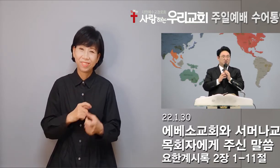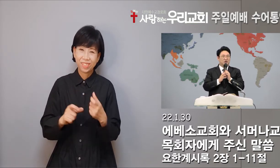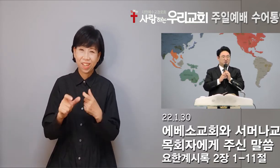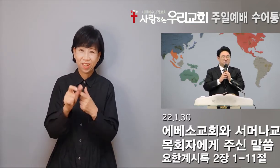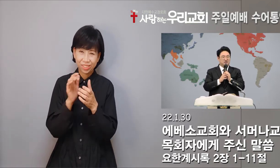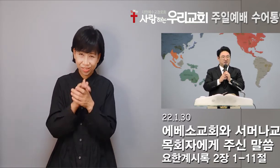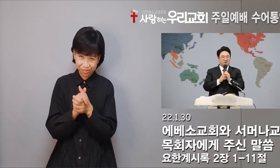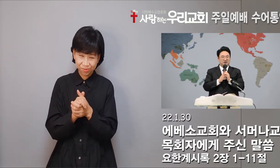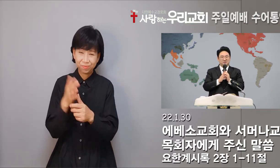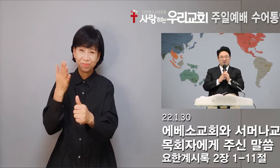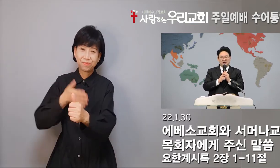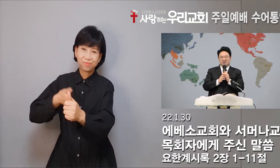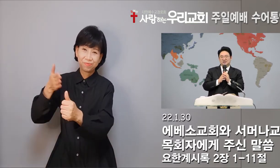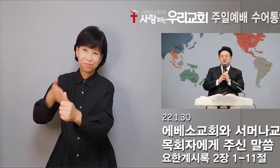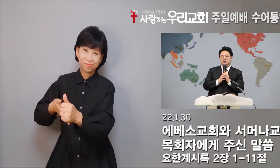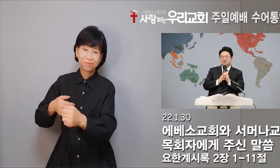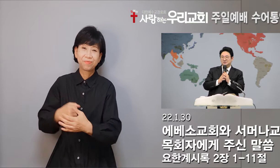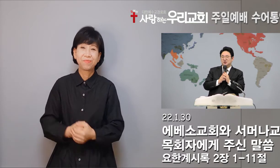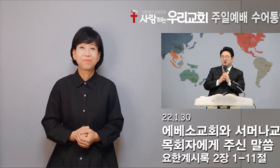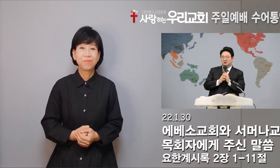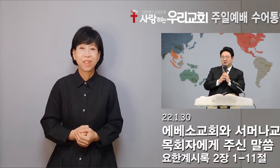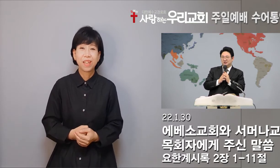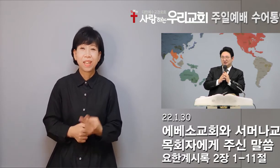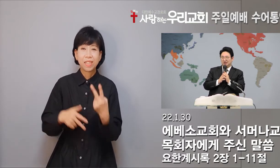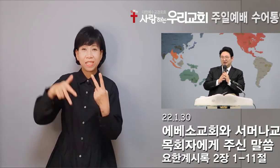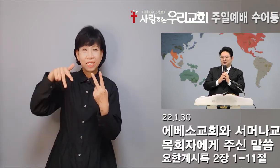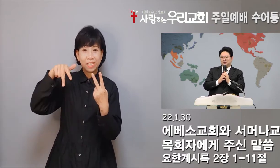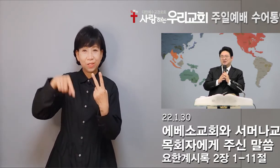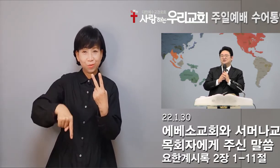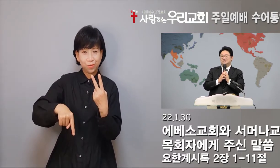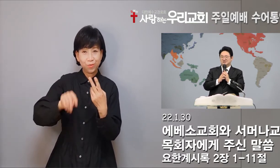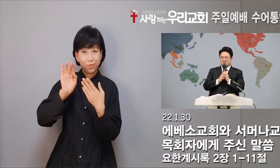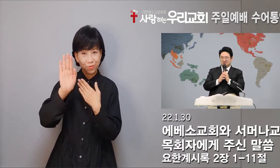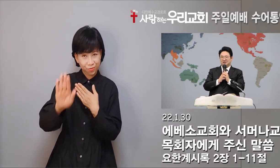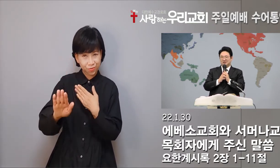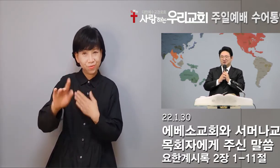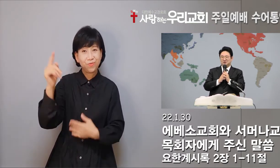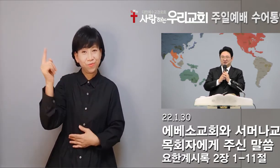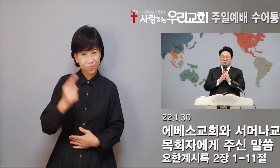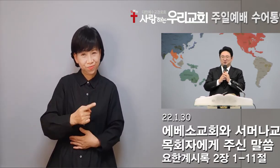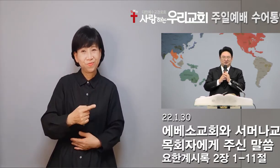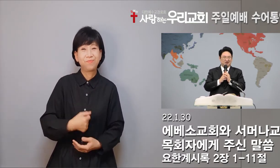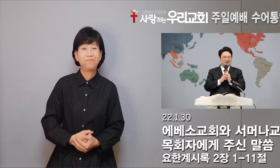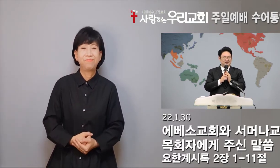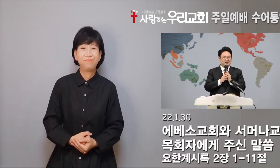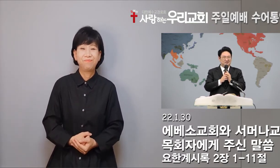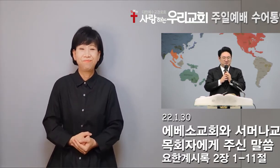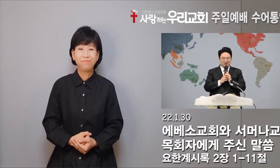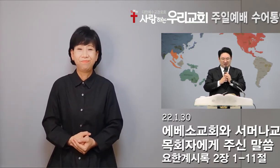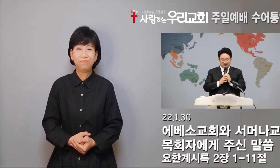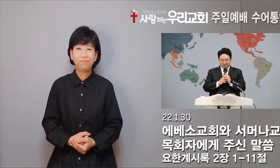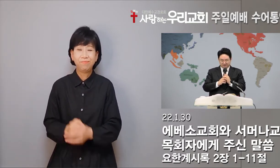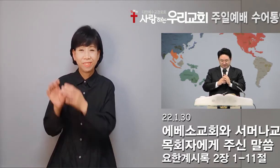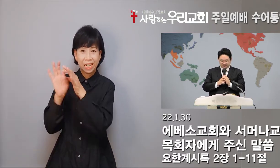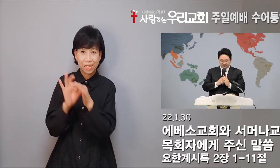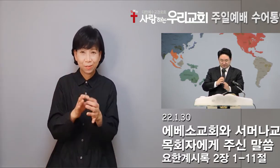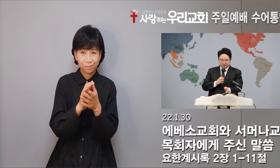더 기도해 주시기 바랍니다. 한 2주 있으면 뵐 수 있습니다. 더 기도